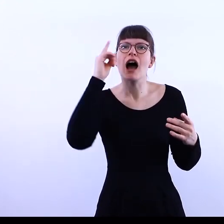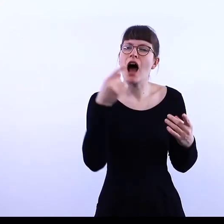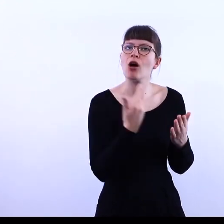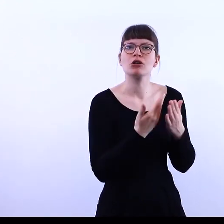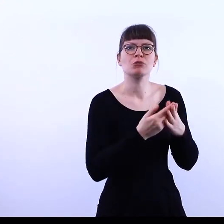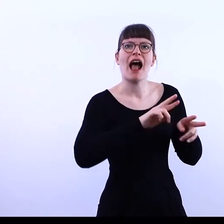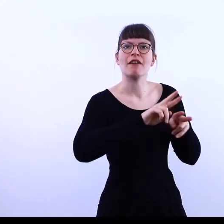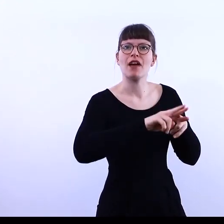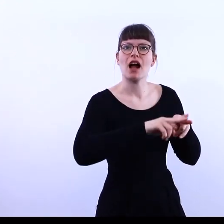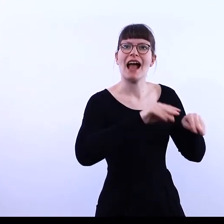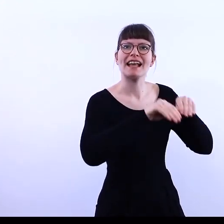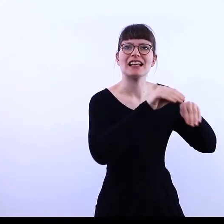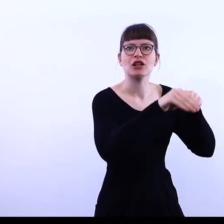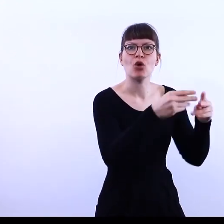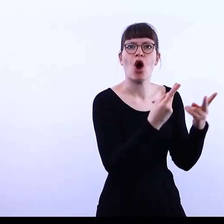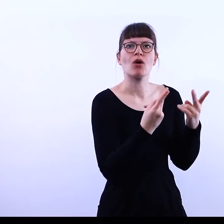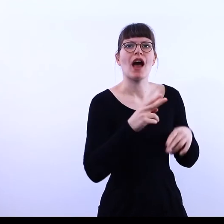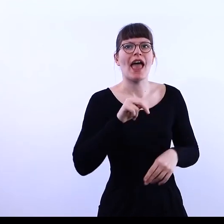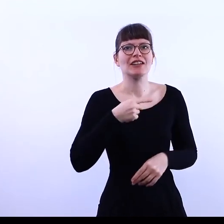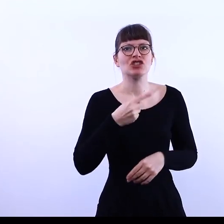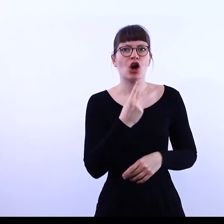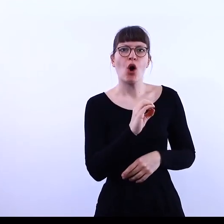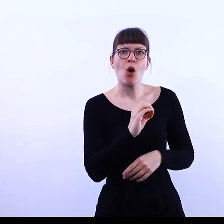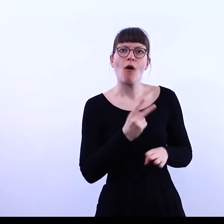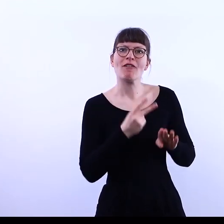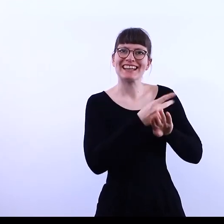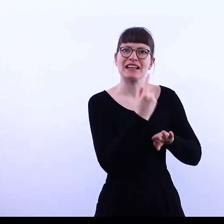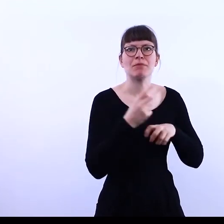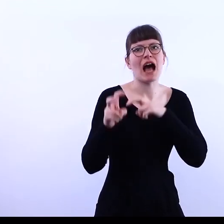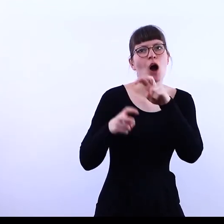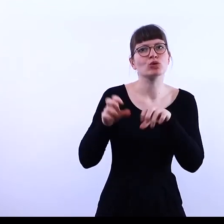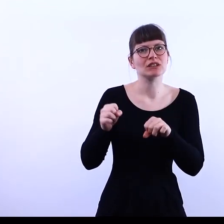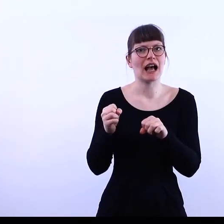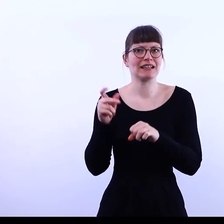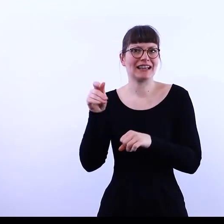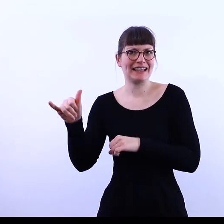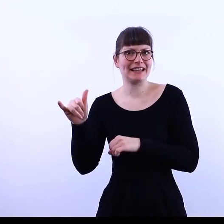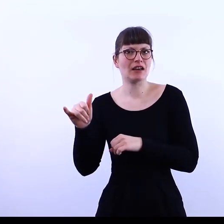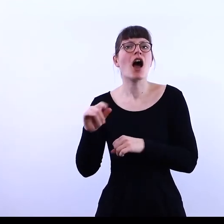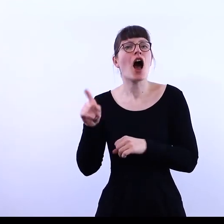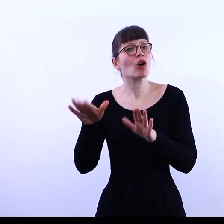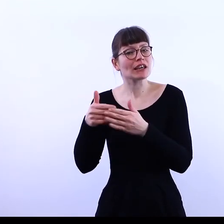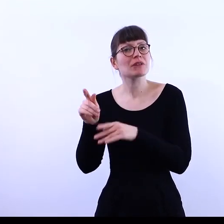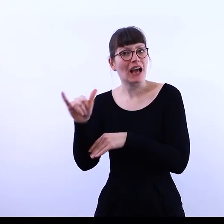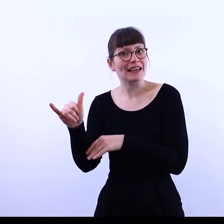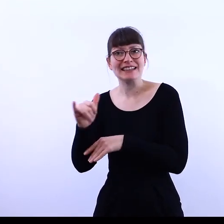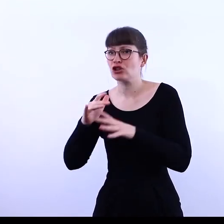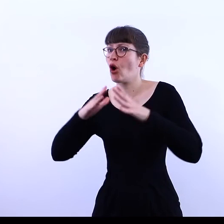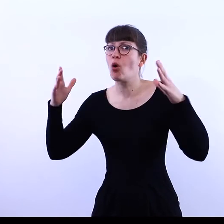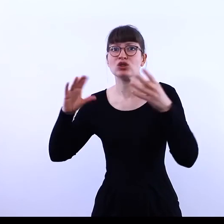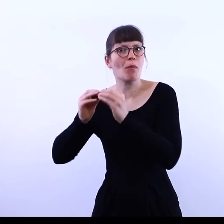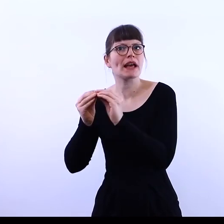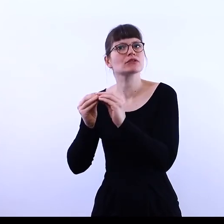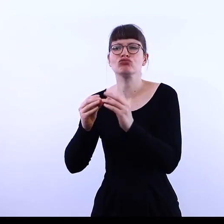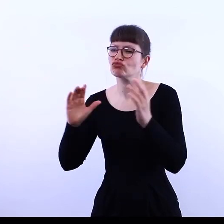Vertreterin einer NGO was machen kann mit diesen Systemen und dass es auch weniger komplexe KI gibt, man relativ schnell selbst anwenden kann.